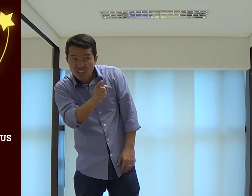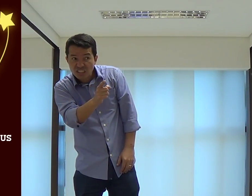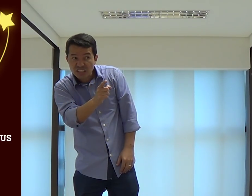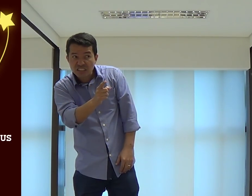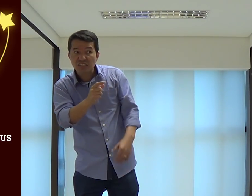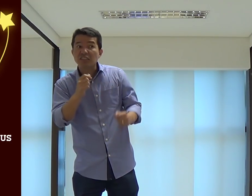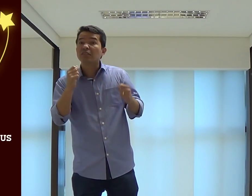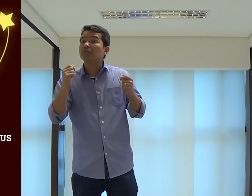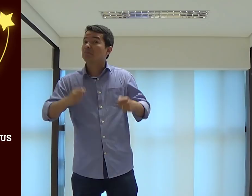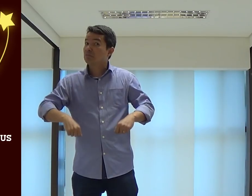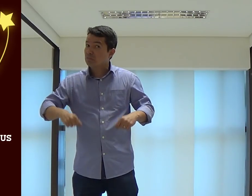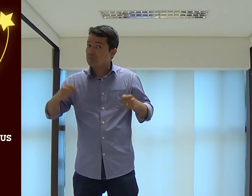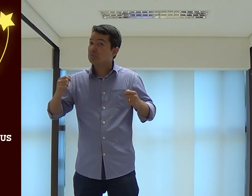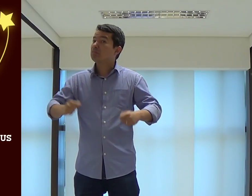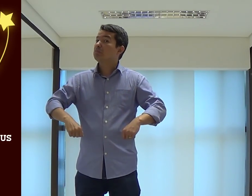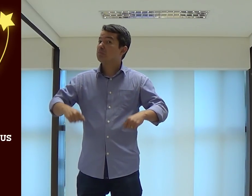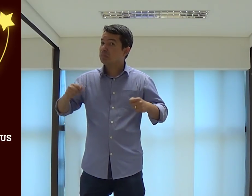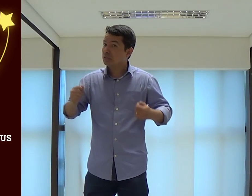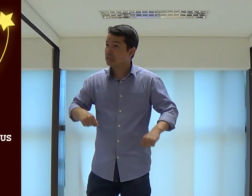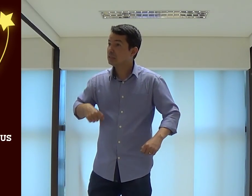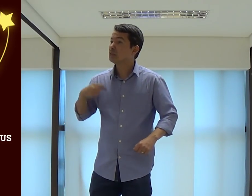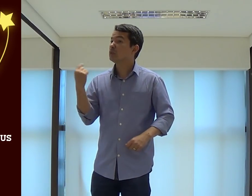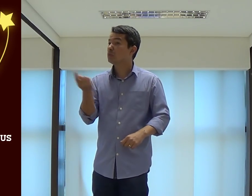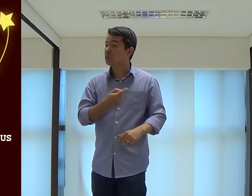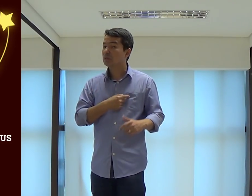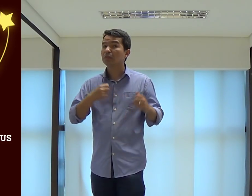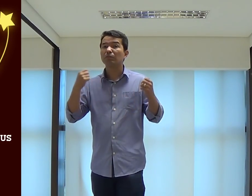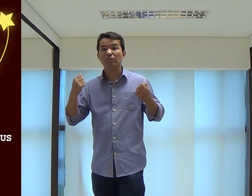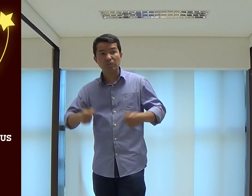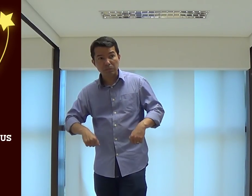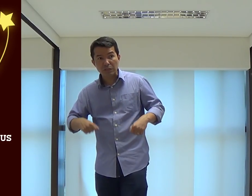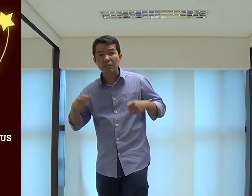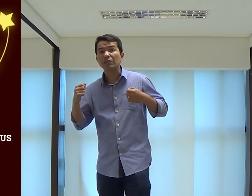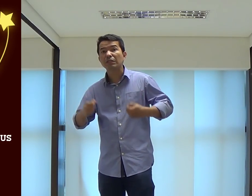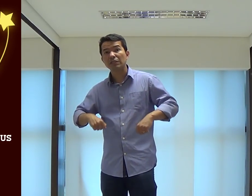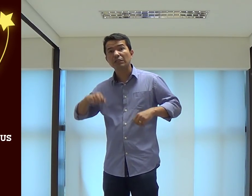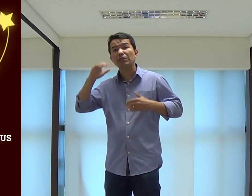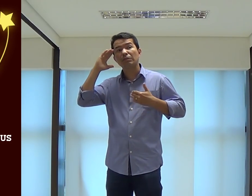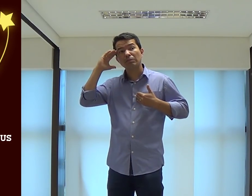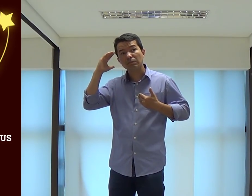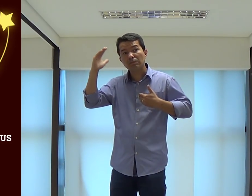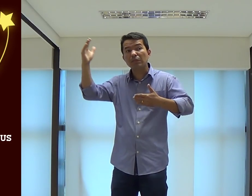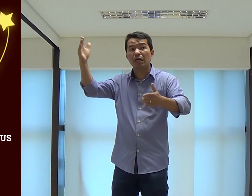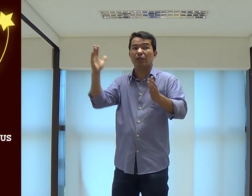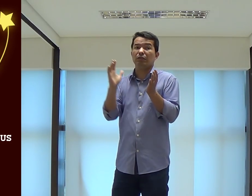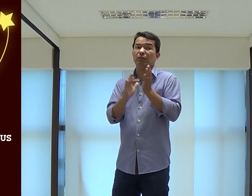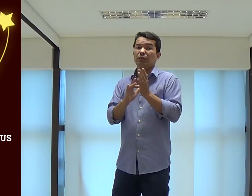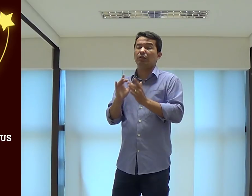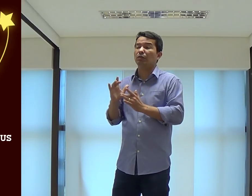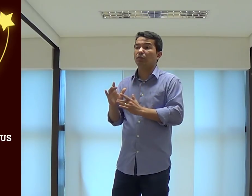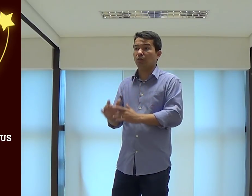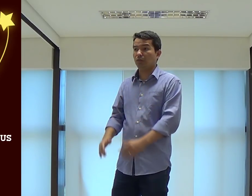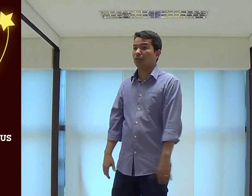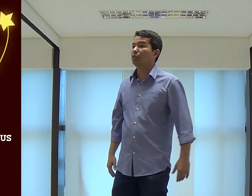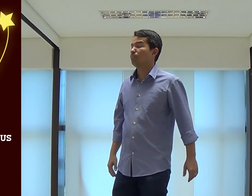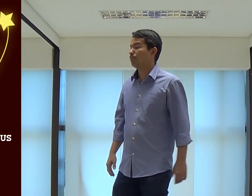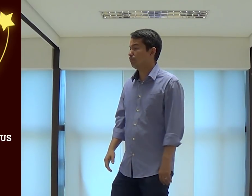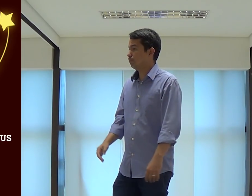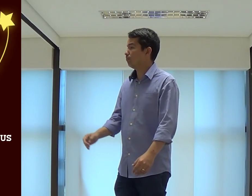agradeceu? Gente, precisa. Você tem que fazer isso. Precisa agradecer a Deus sempre.